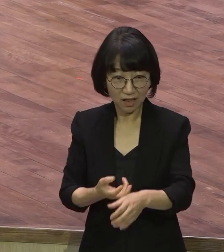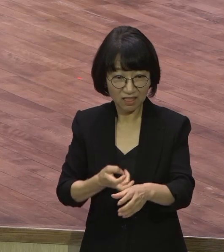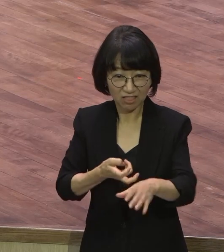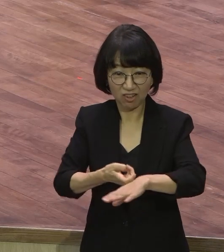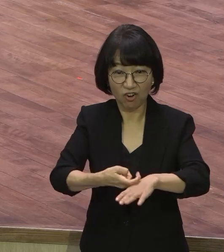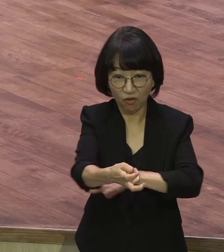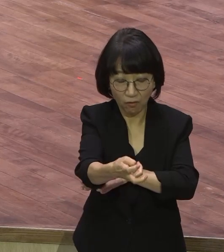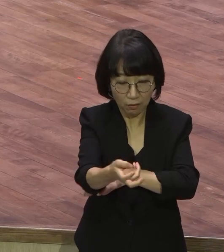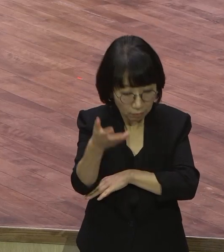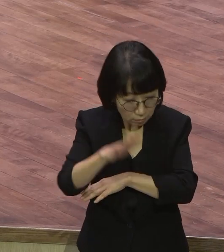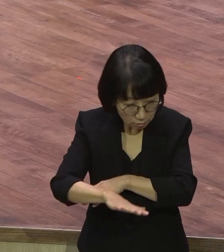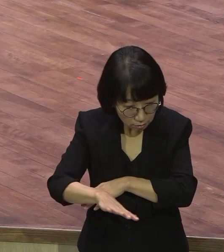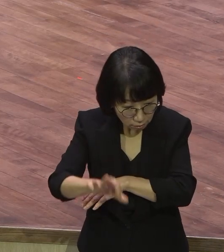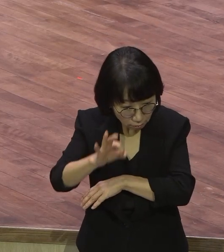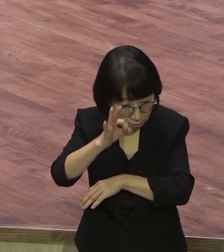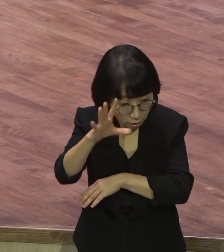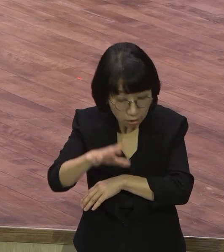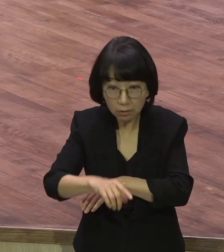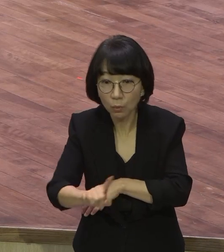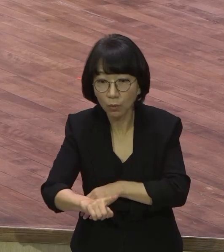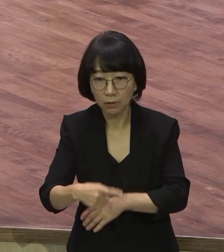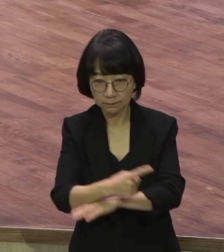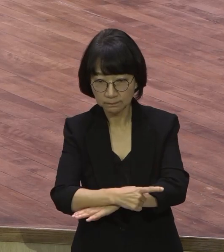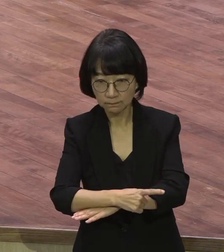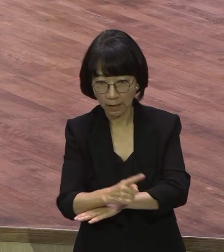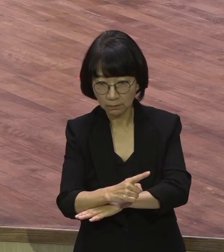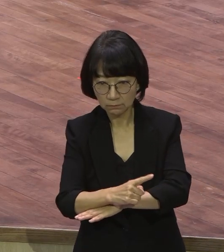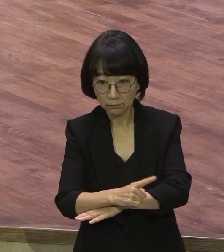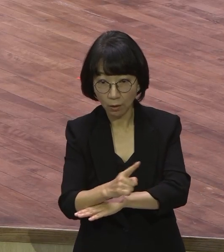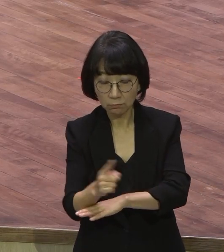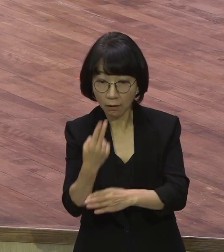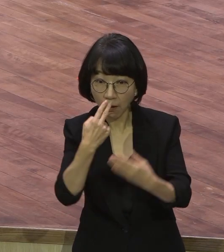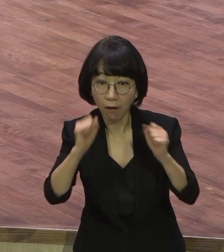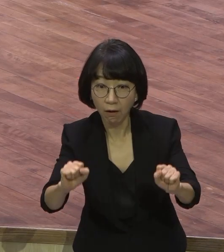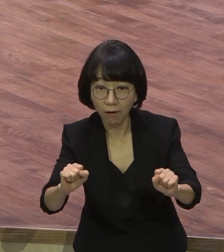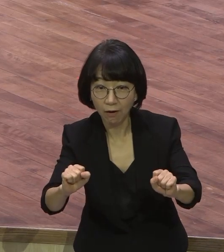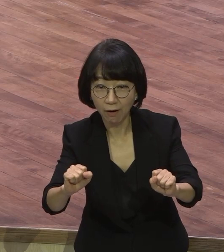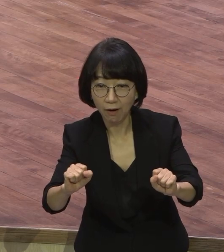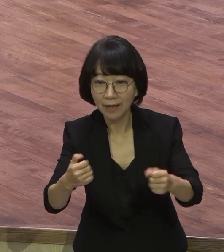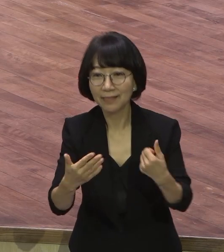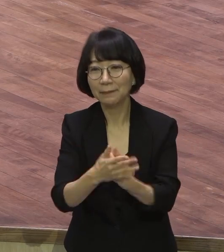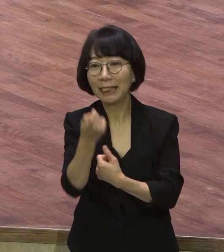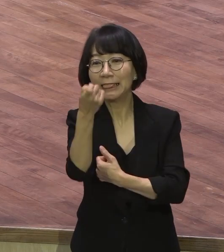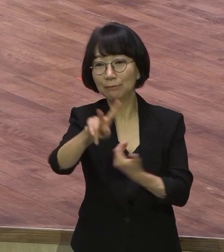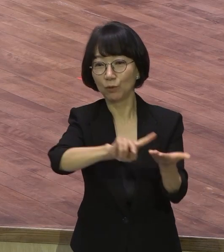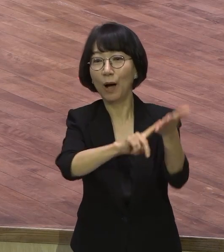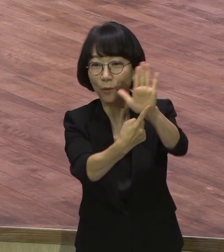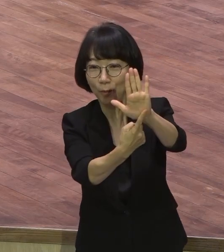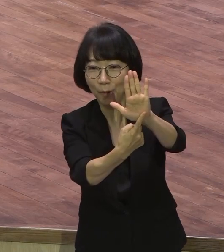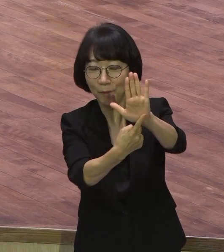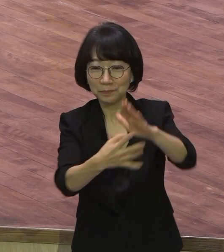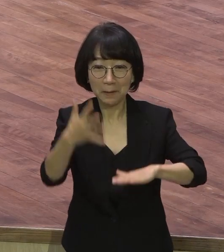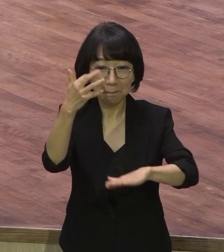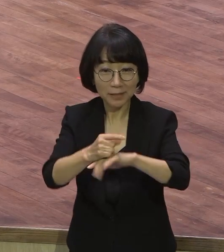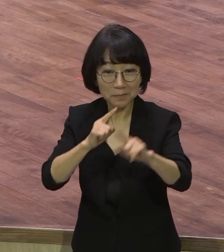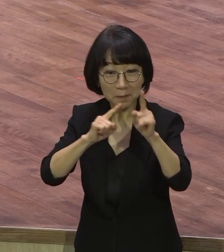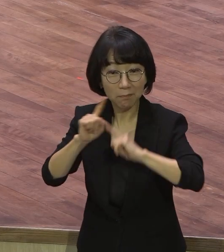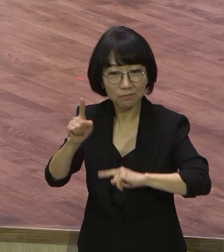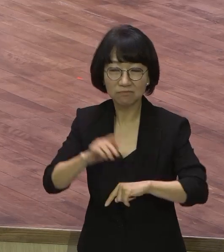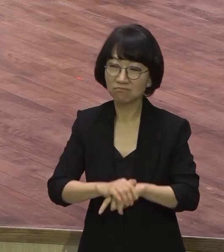놀랍게도 그 시계는 가고 있었어요. 그래서 이 광고에서 마지막 멘트가 뭐냐